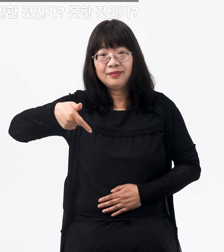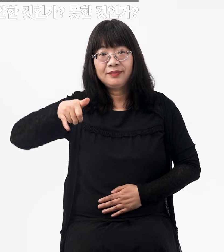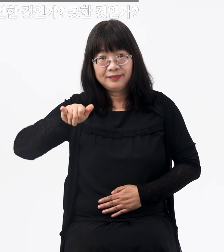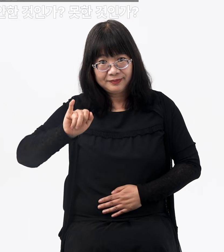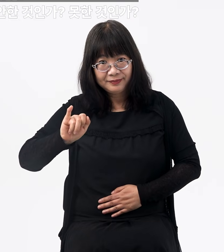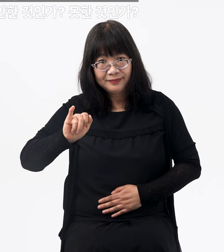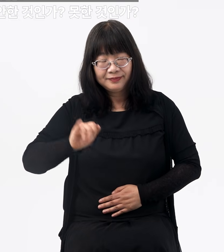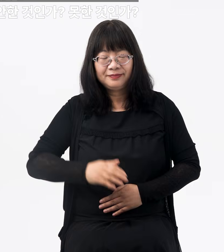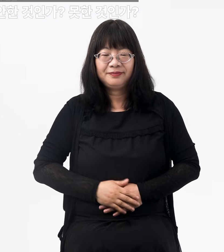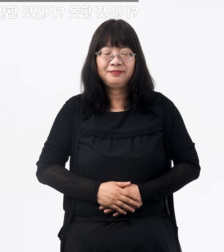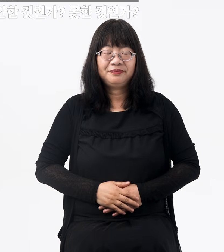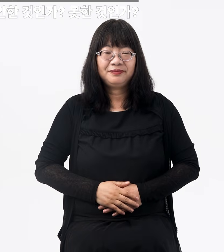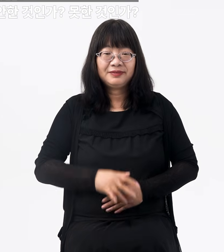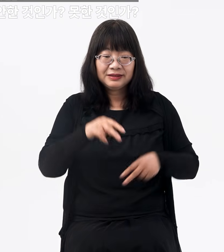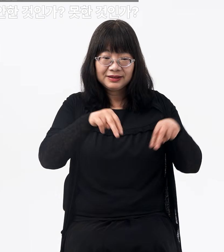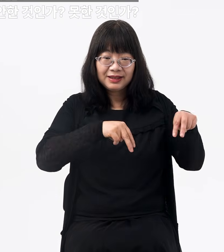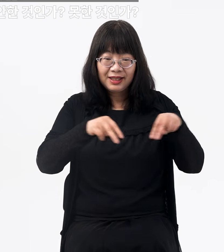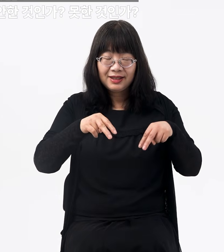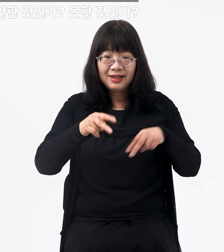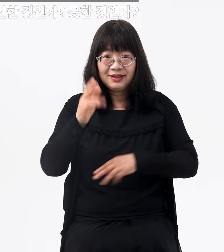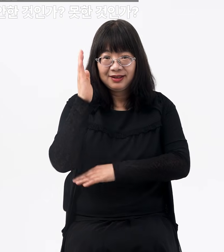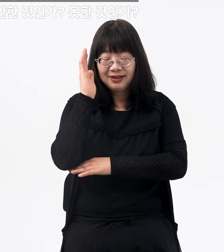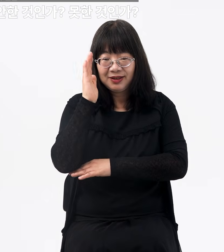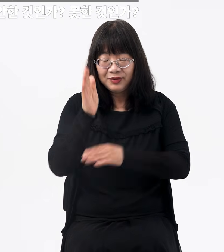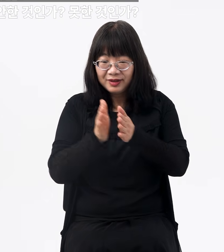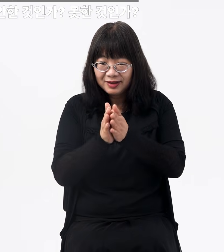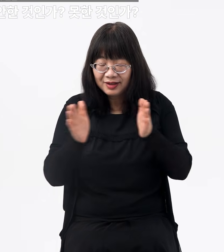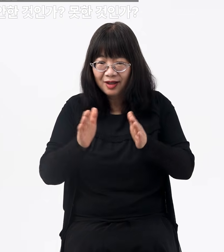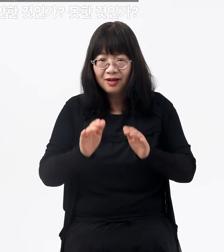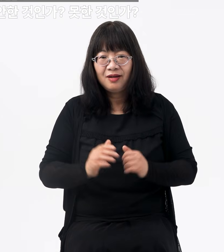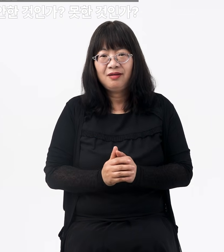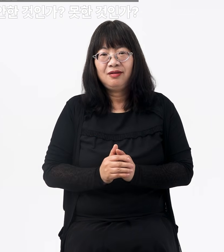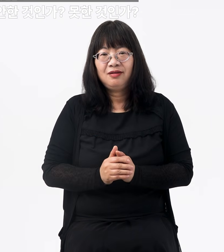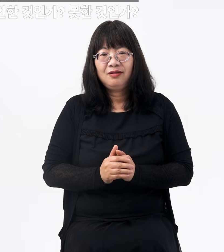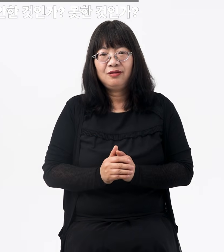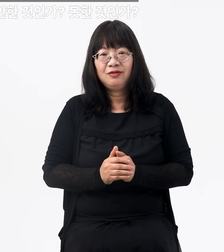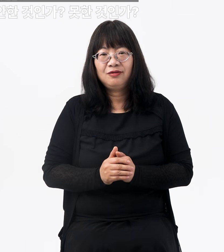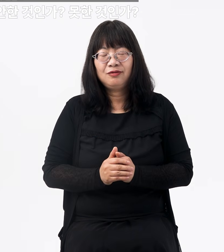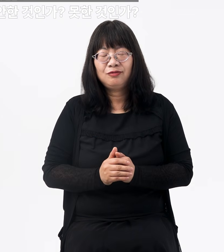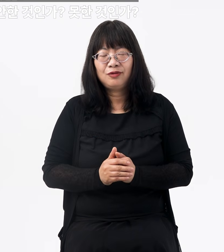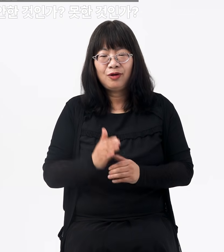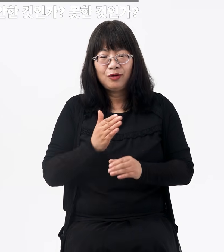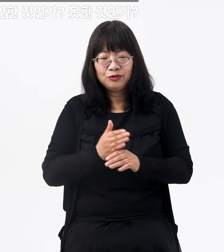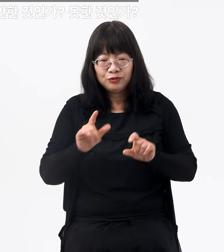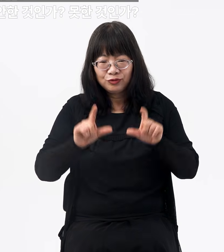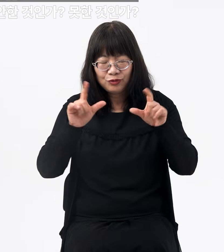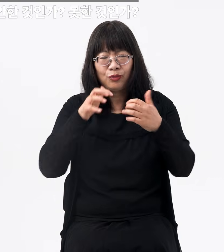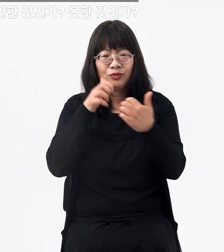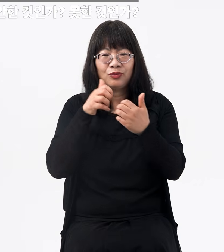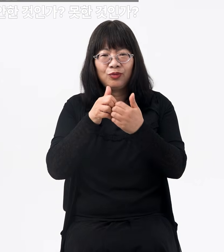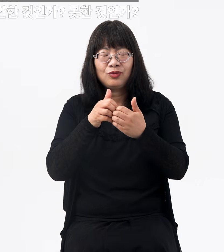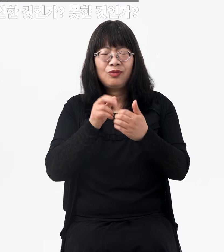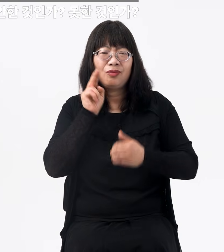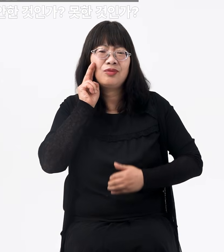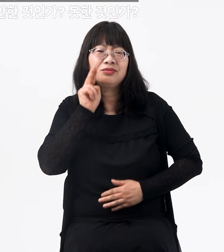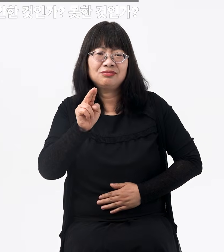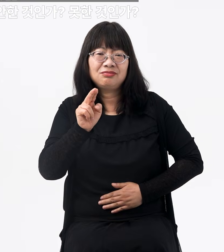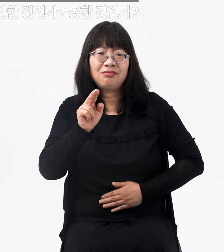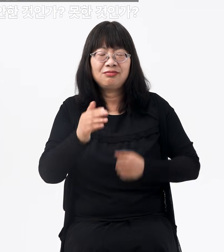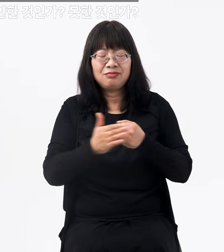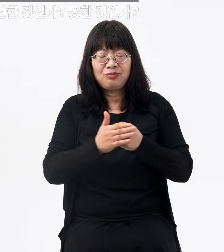사사기를 시작하니까 자꾸 중동 전쟁이 더 심해지네요. 참